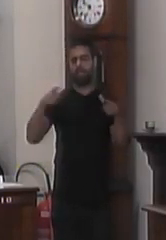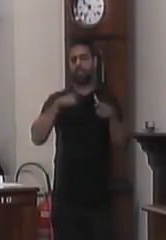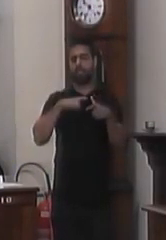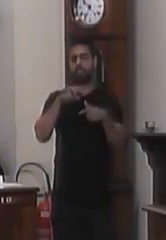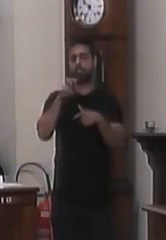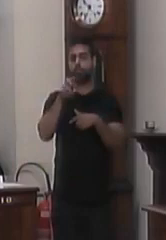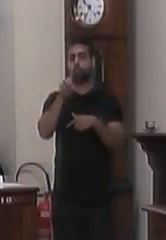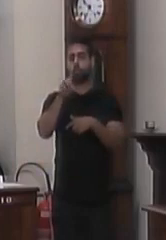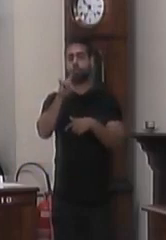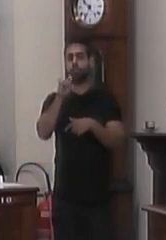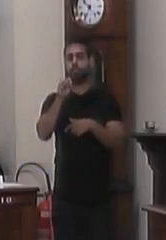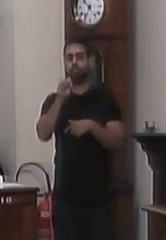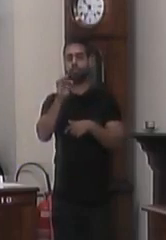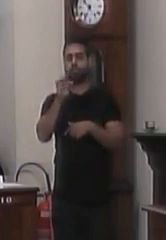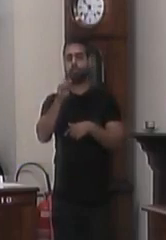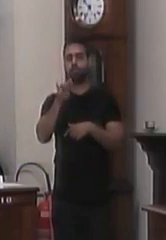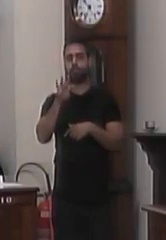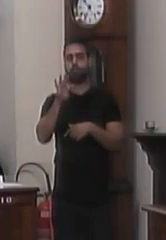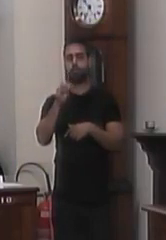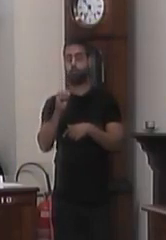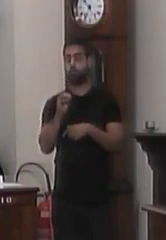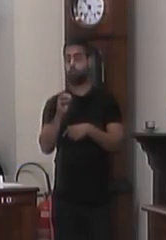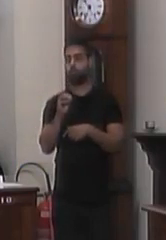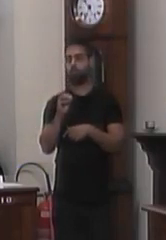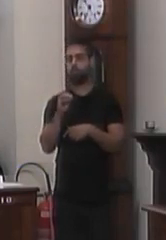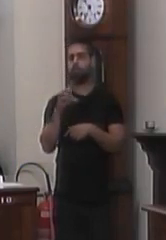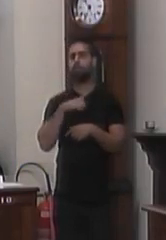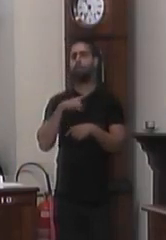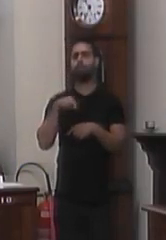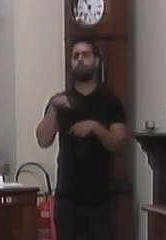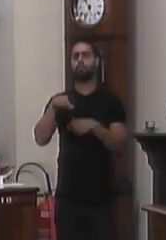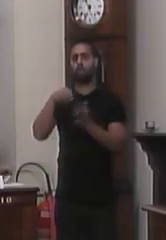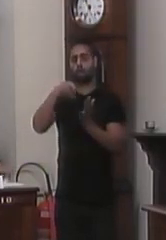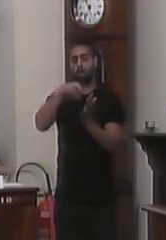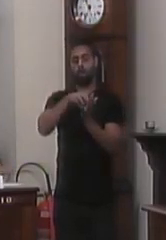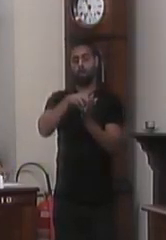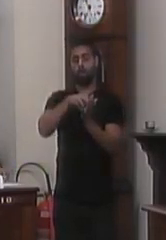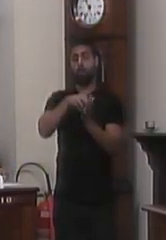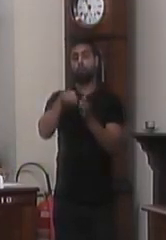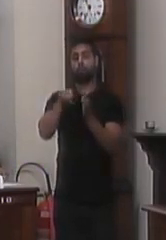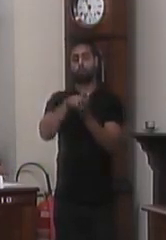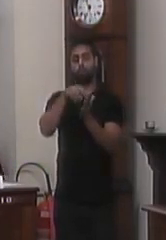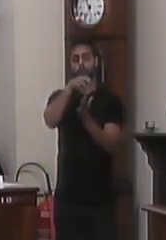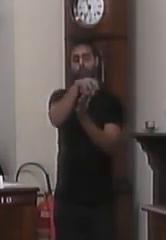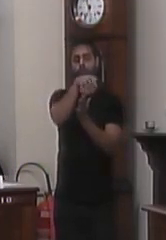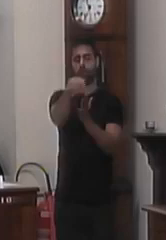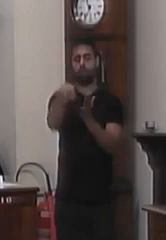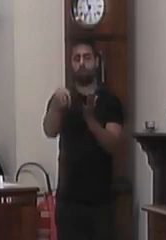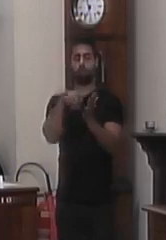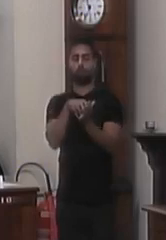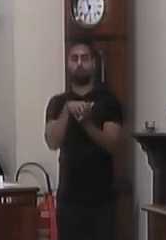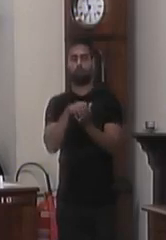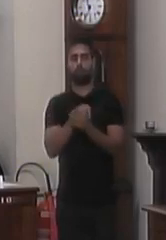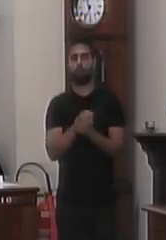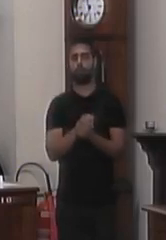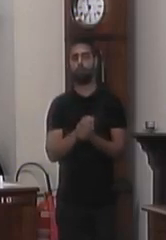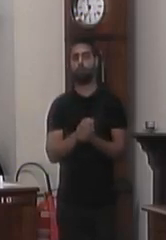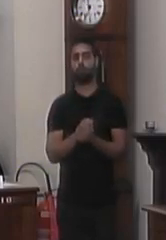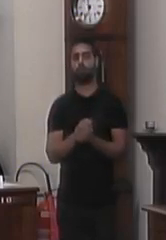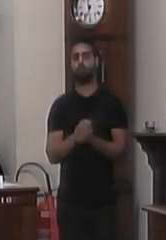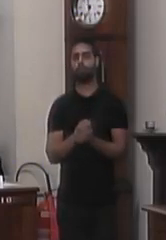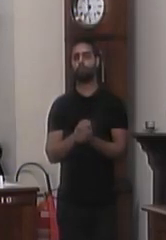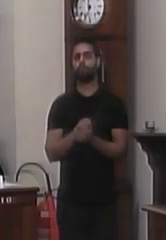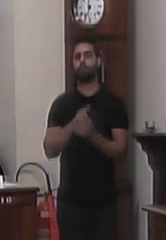distritos, e nós temos ações não só no primeiro distrito, como em todos os outros. E nós temos